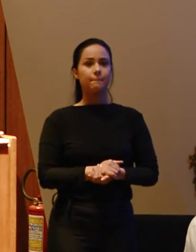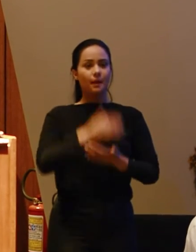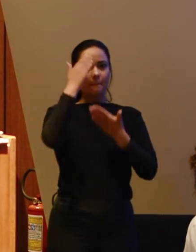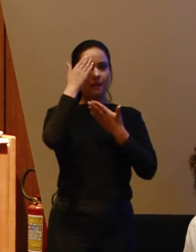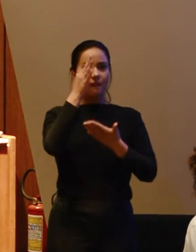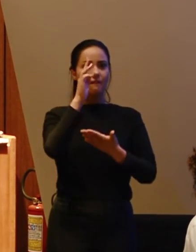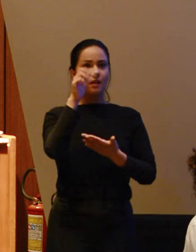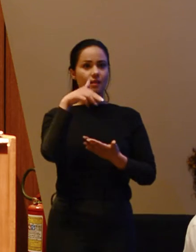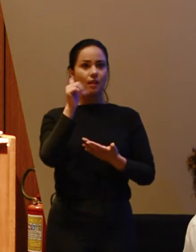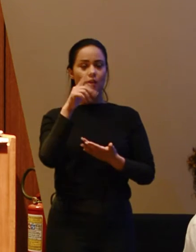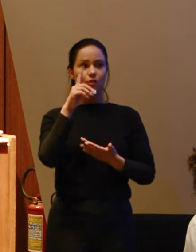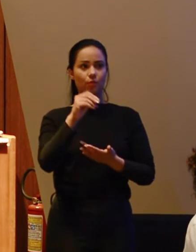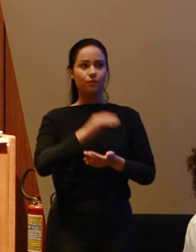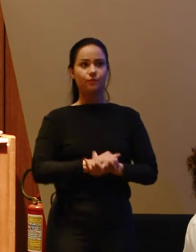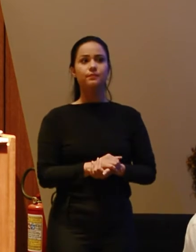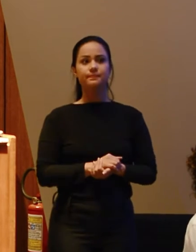Obrigado, Fernando.